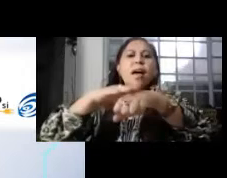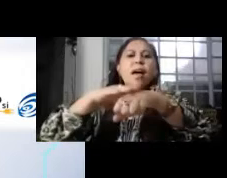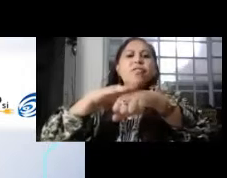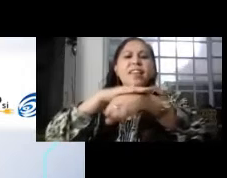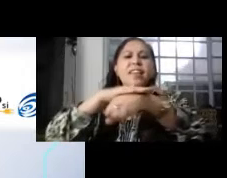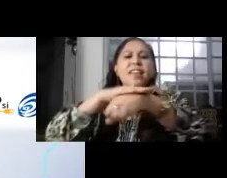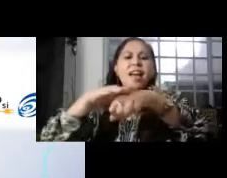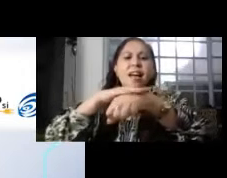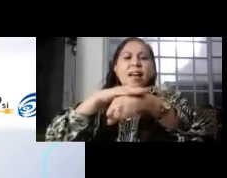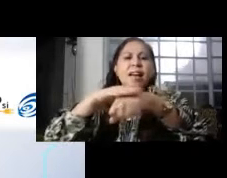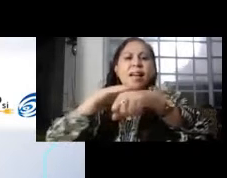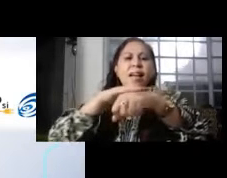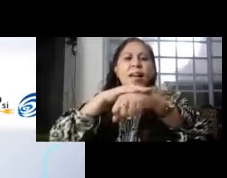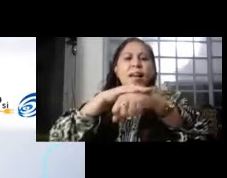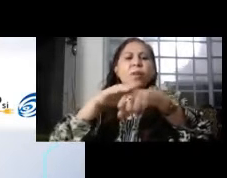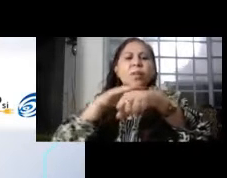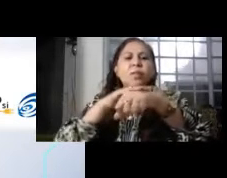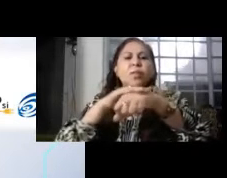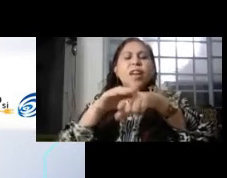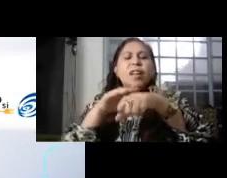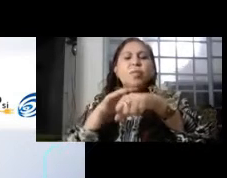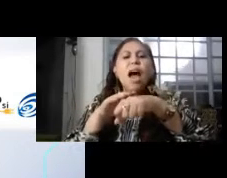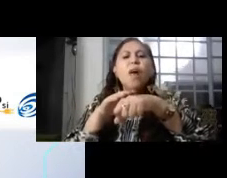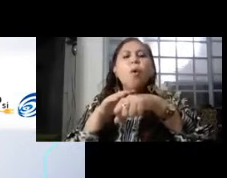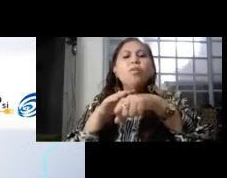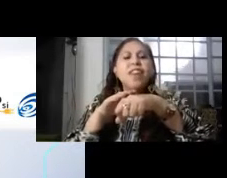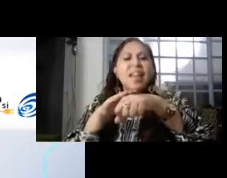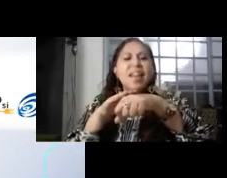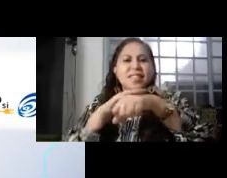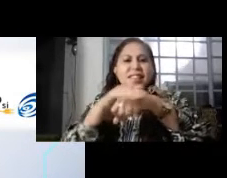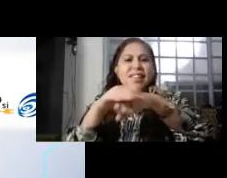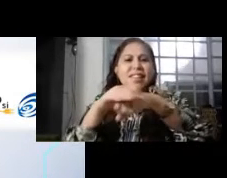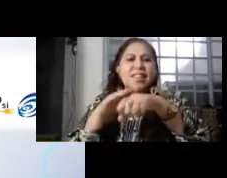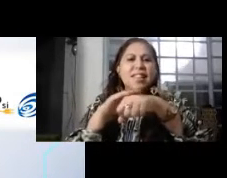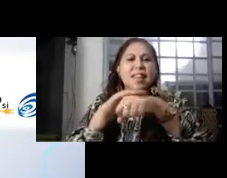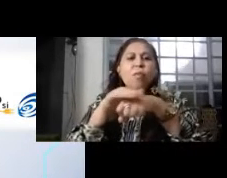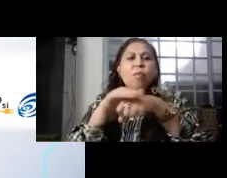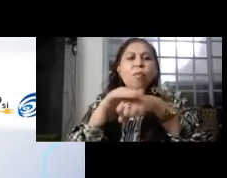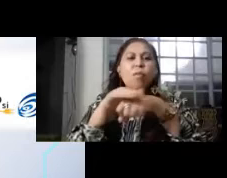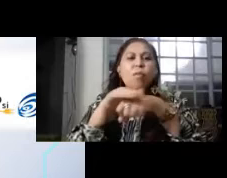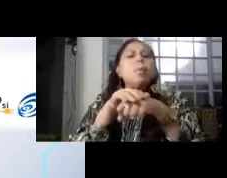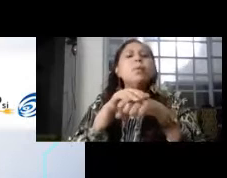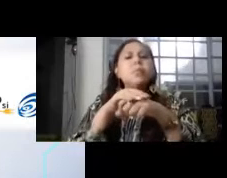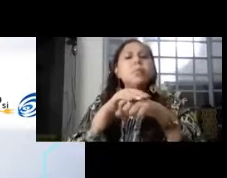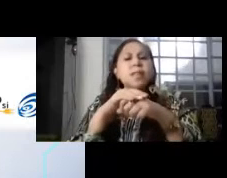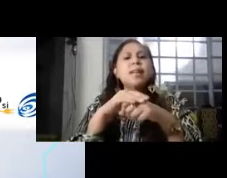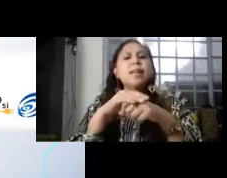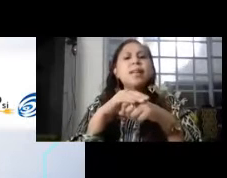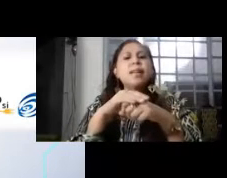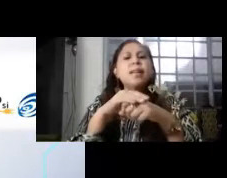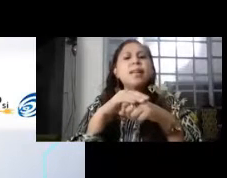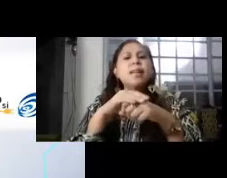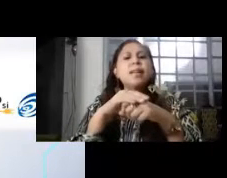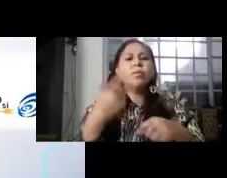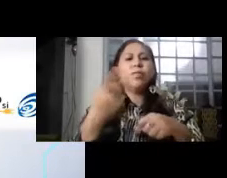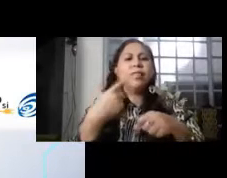é conversar. Quando eu estou conversar, né? falando a conversa, né? Se trata de a conversa. Pode usar